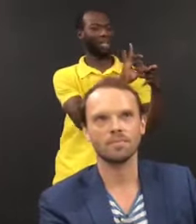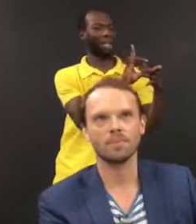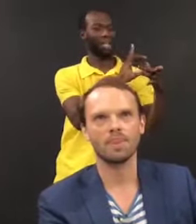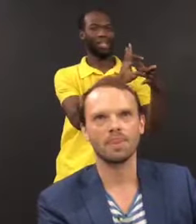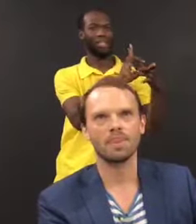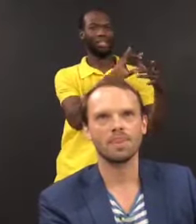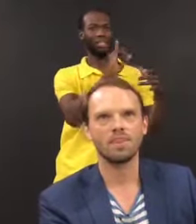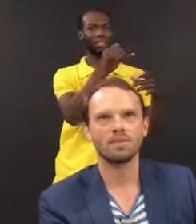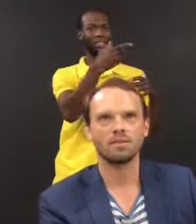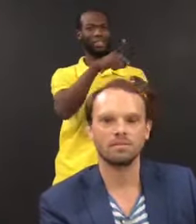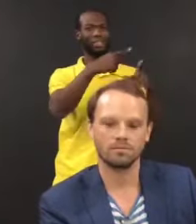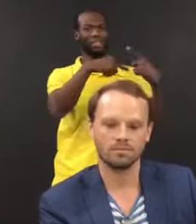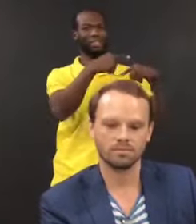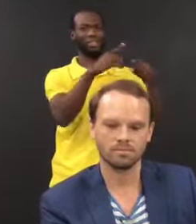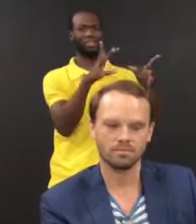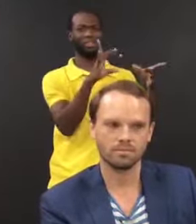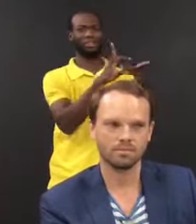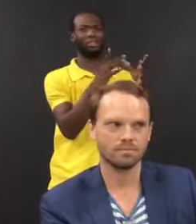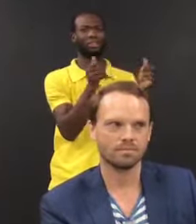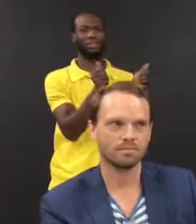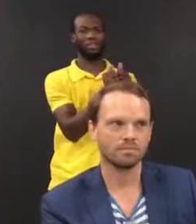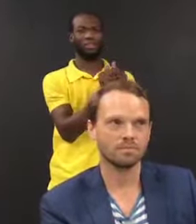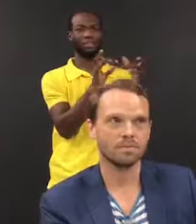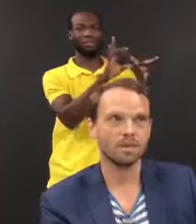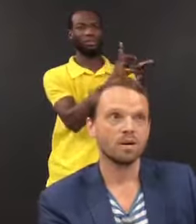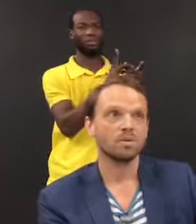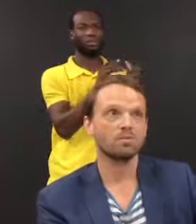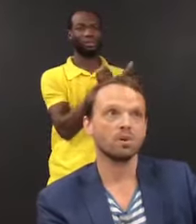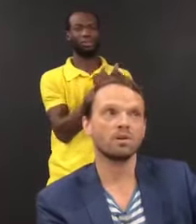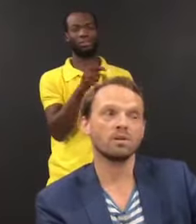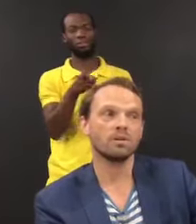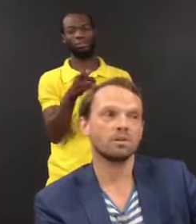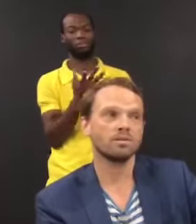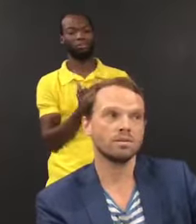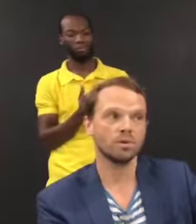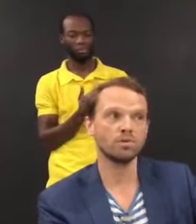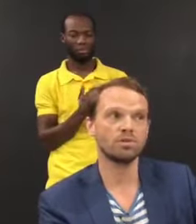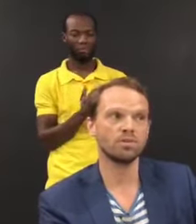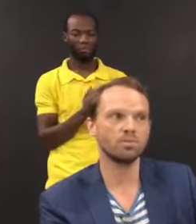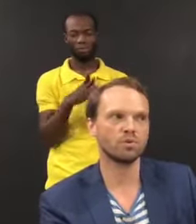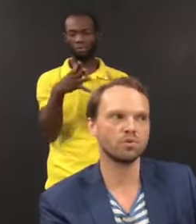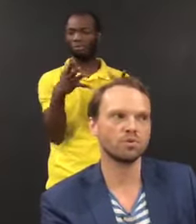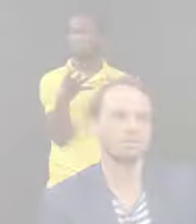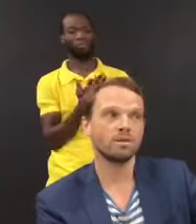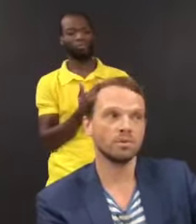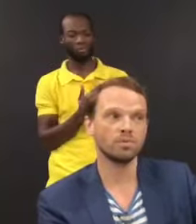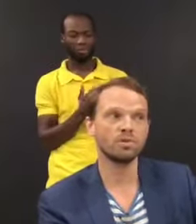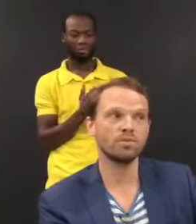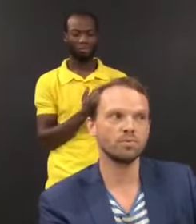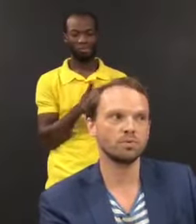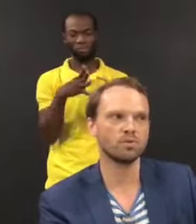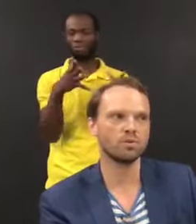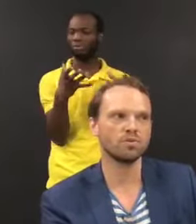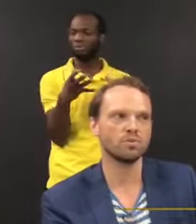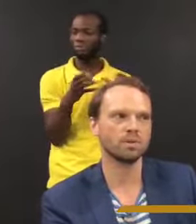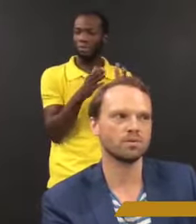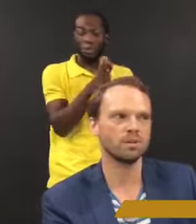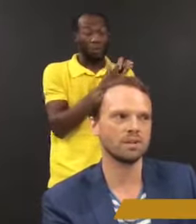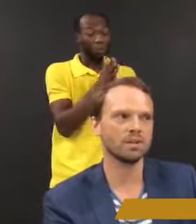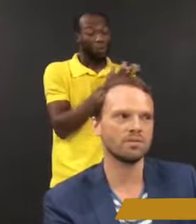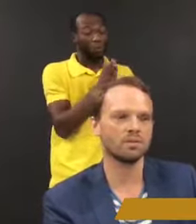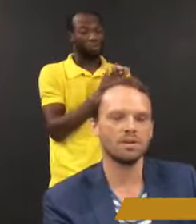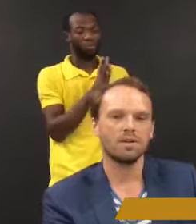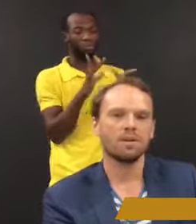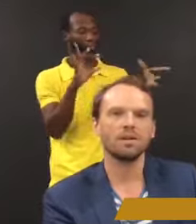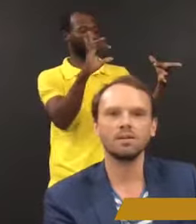les discriminations dont sont victimes les sourds-muets dans les institutions et les autres espaces d'activité du pays. Ce qui m'a motivé pour rejoindre ce